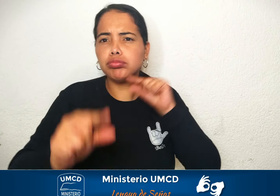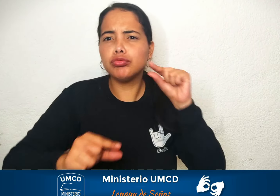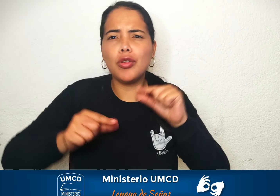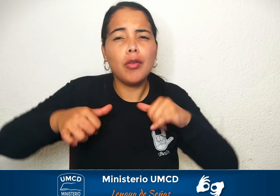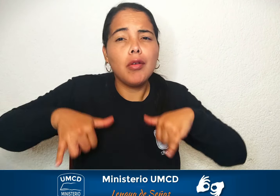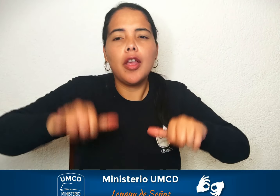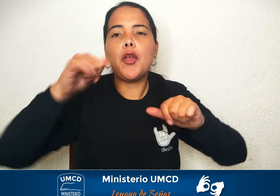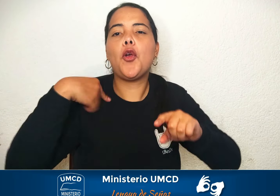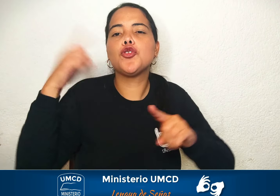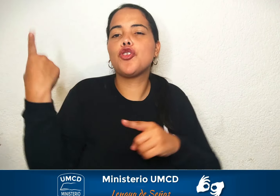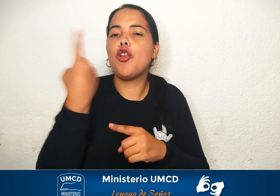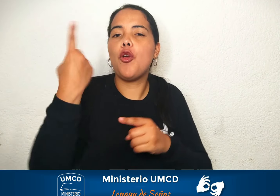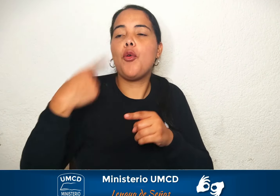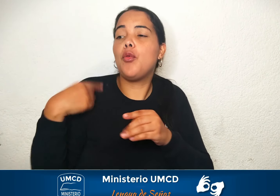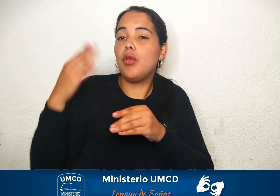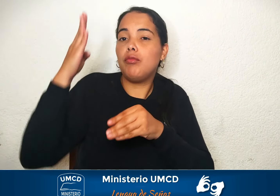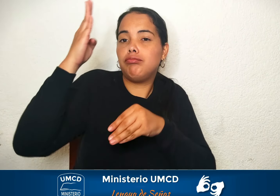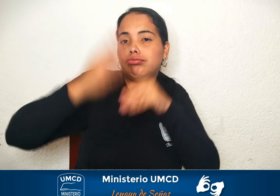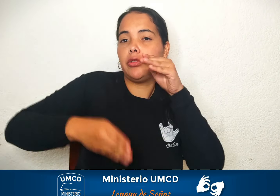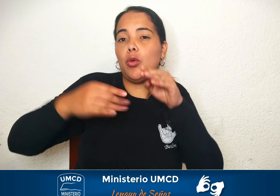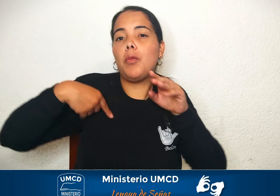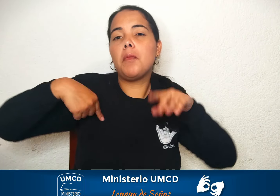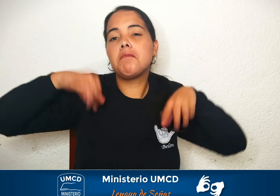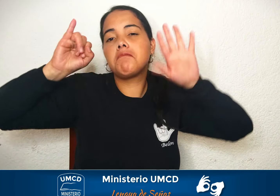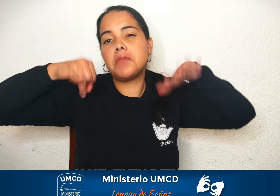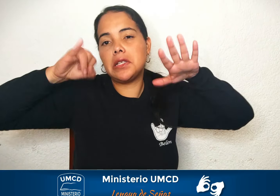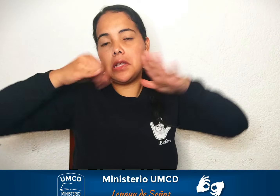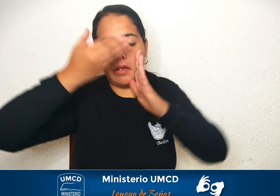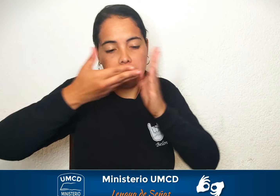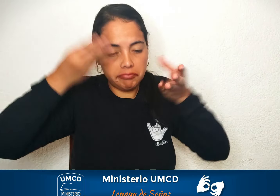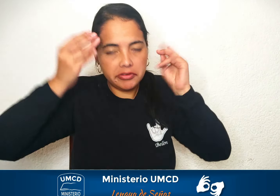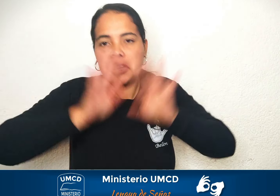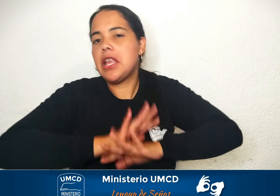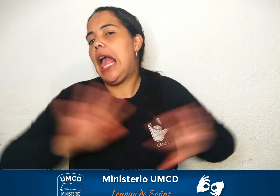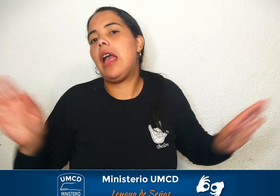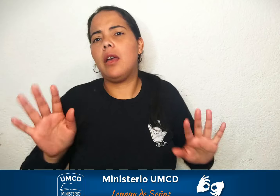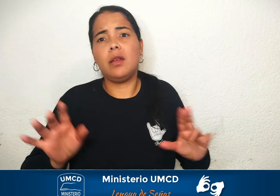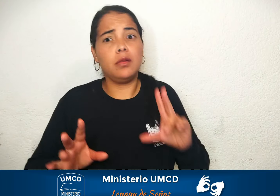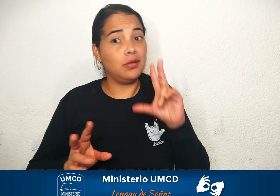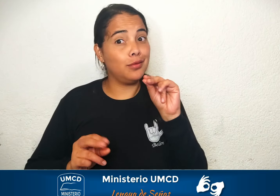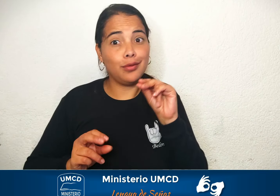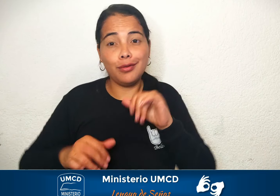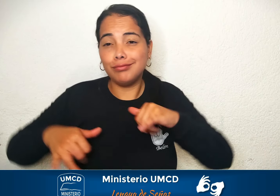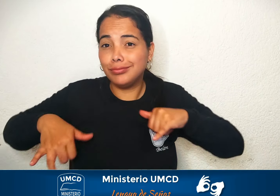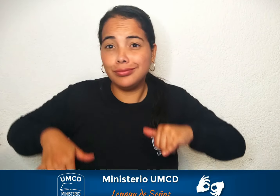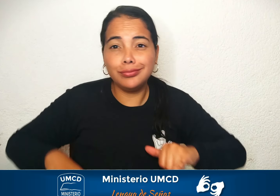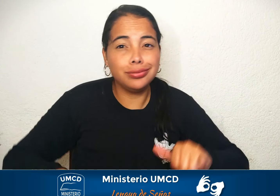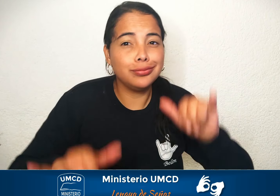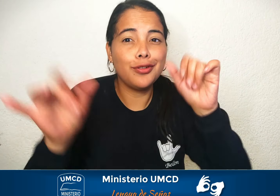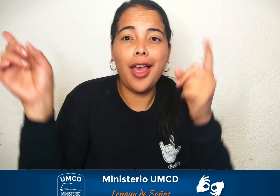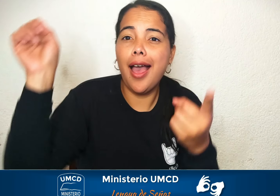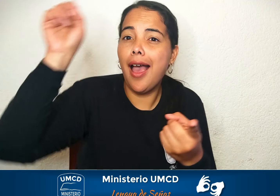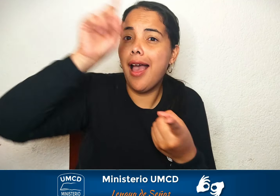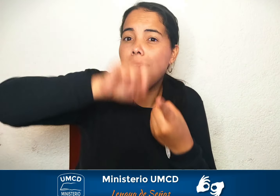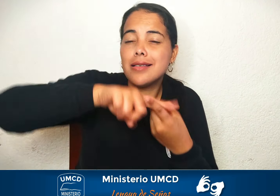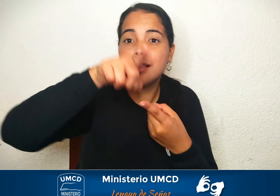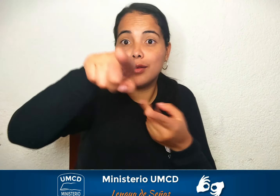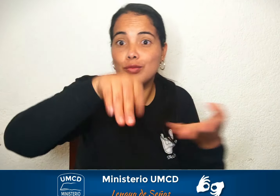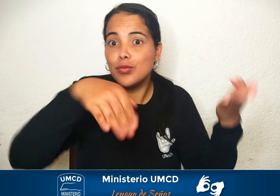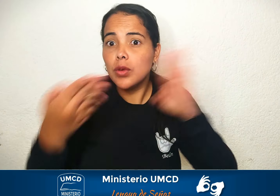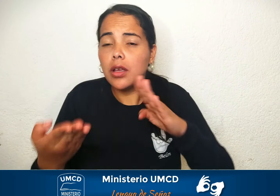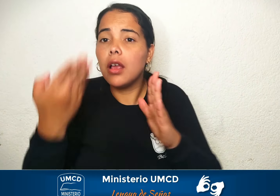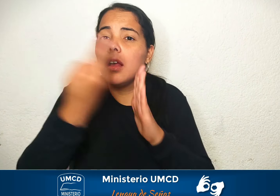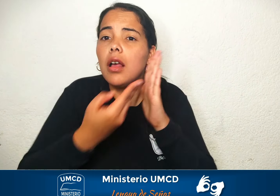de toda una vida, en el cual Dios, a través de diferentes formas, sea a través del aprendizaje de la palabra,